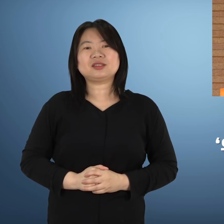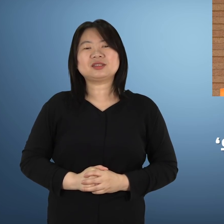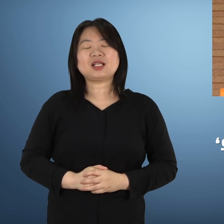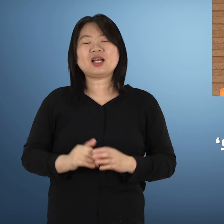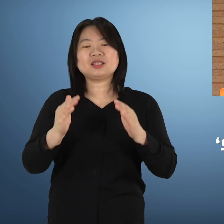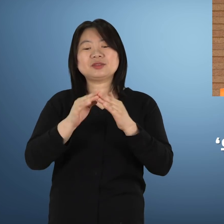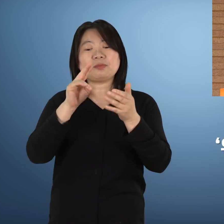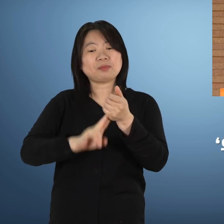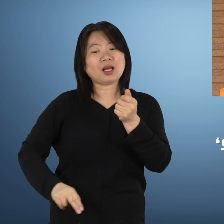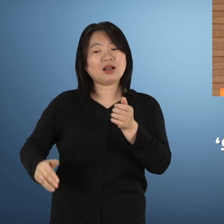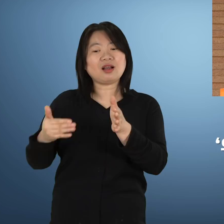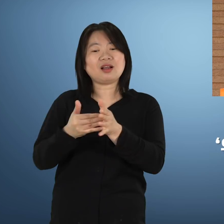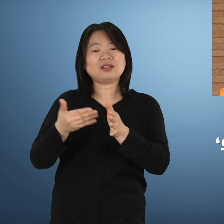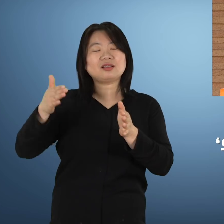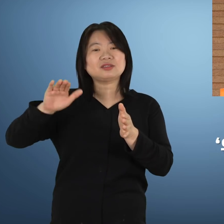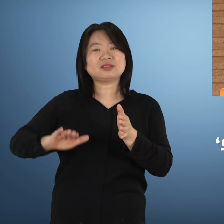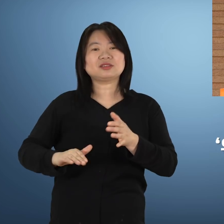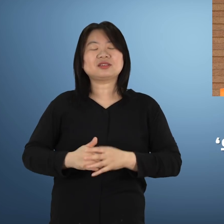집을 팔았는데